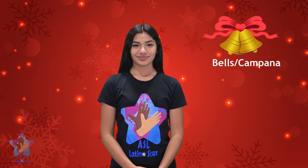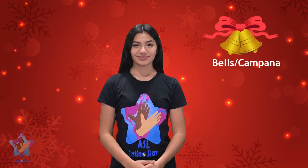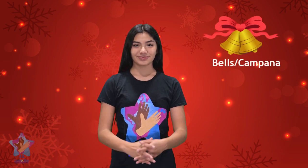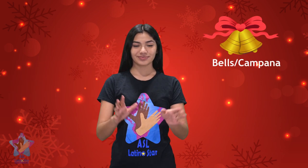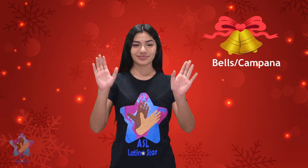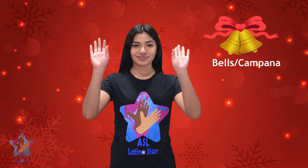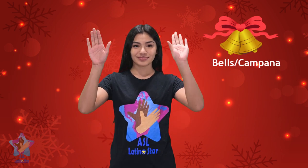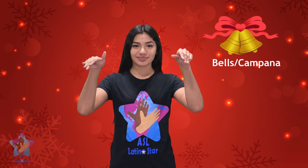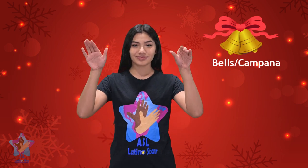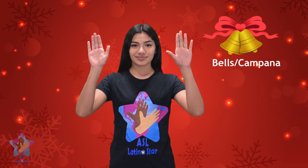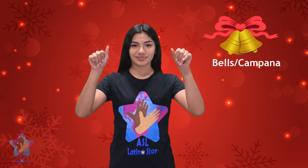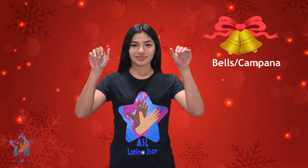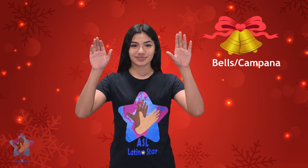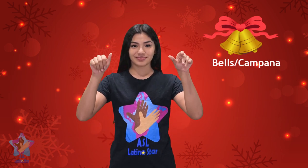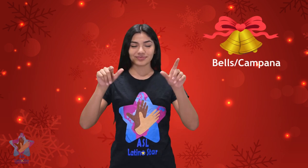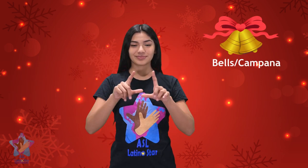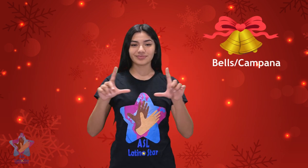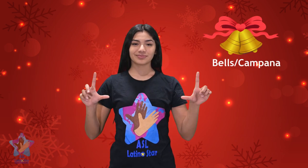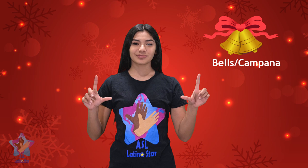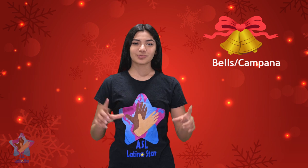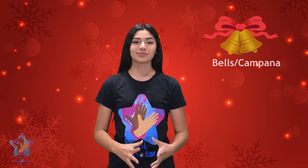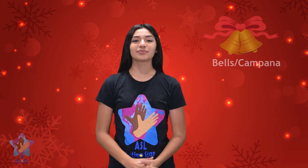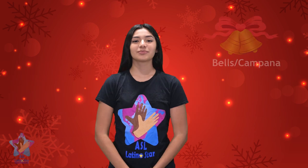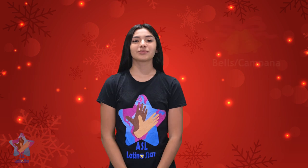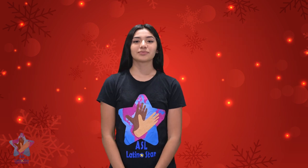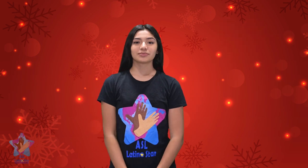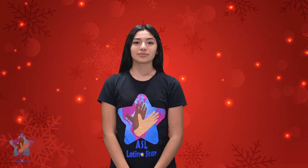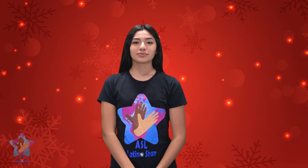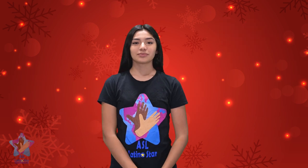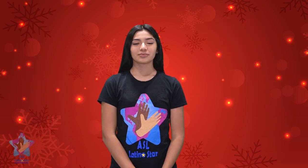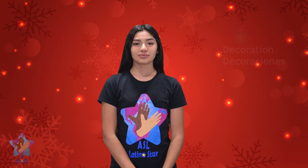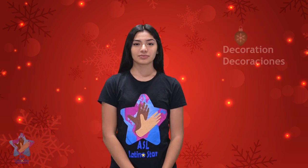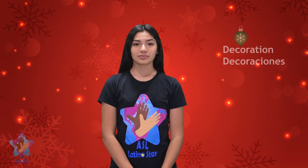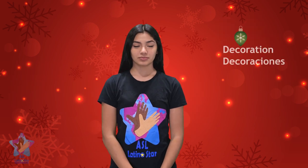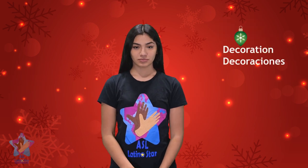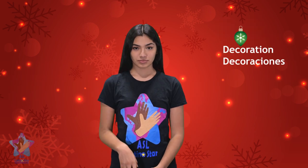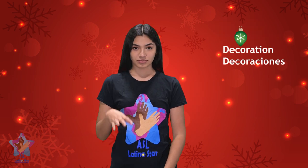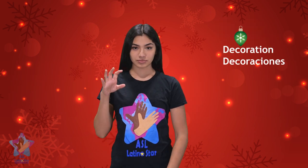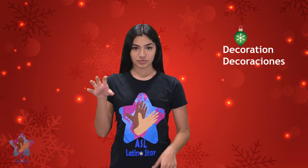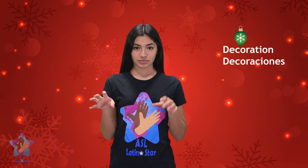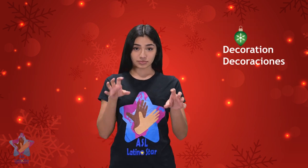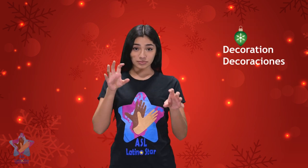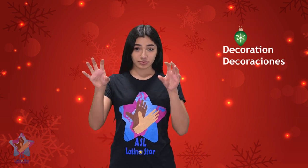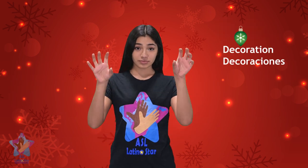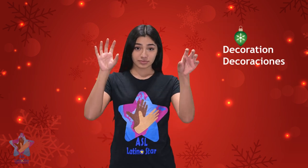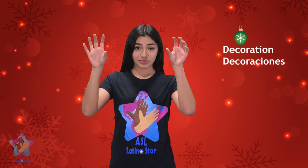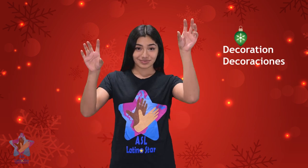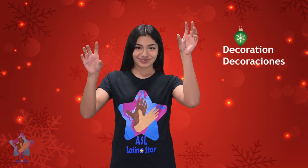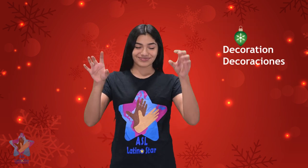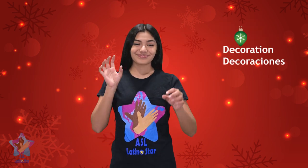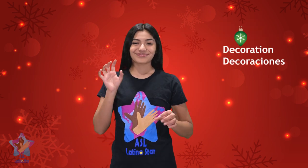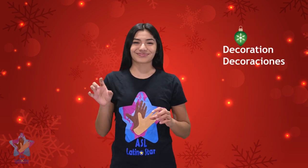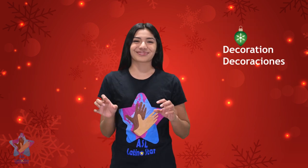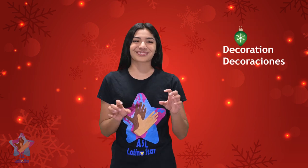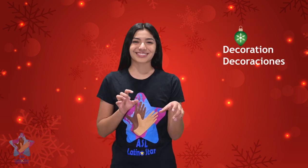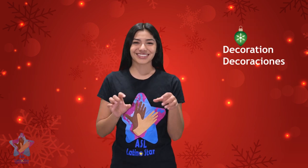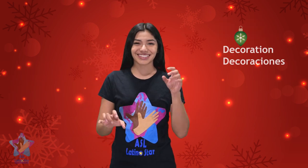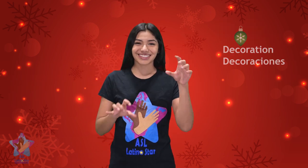Campana. Campana. Campana. Decorations. Decoraciones. Decoraciones.